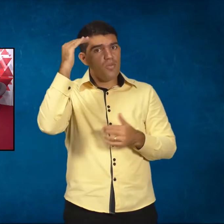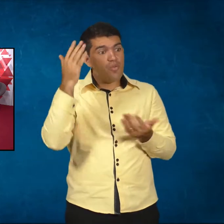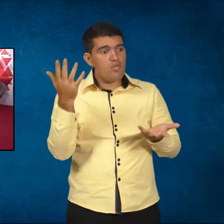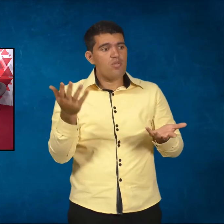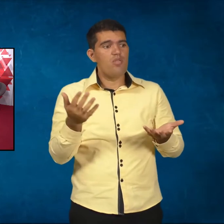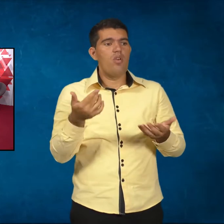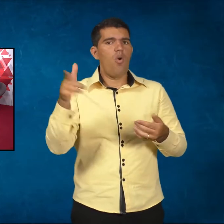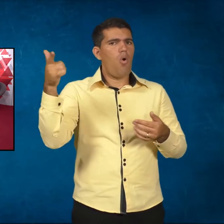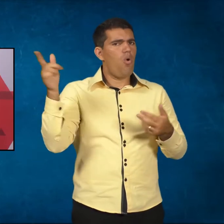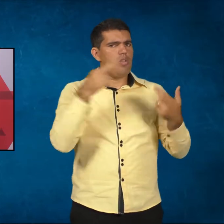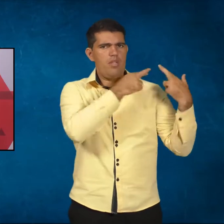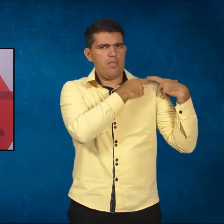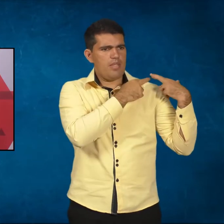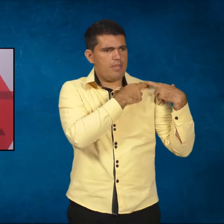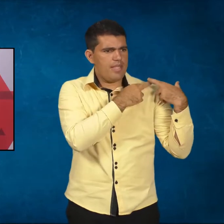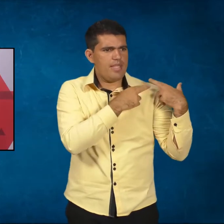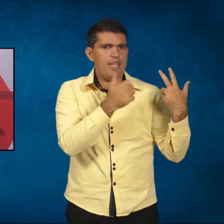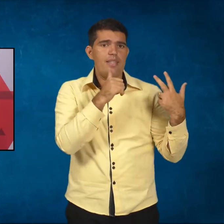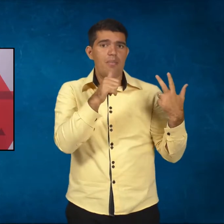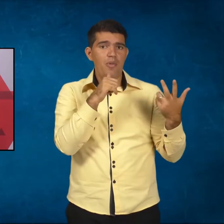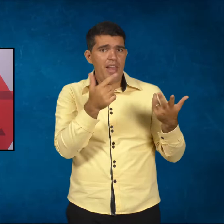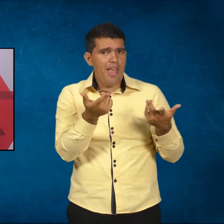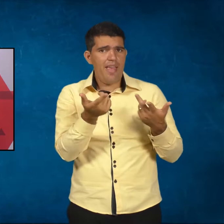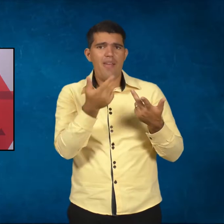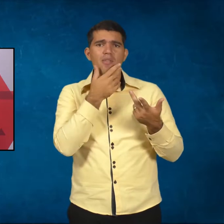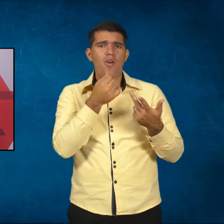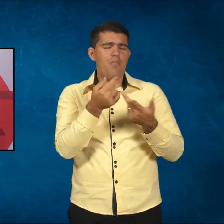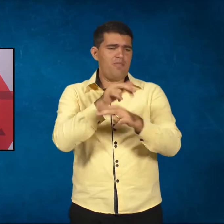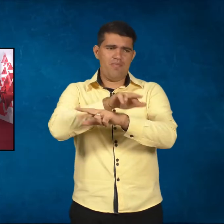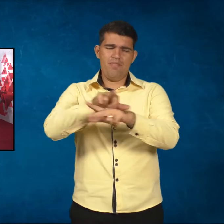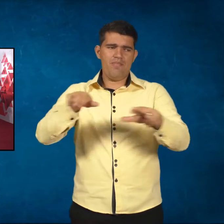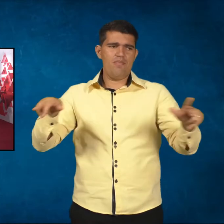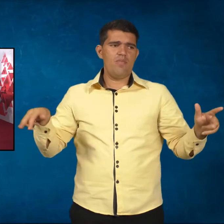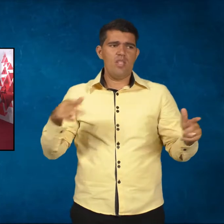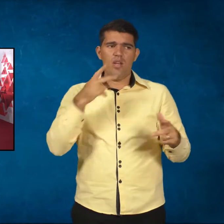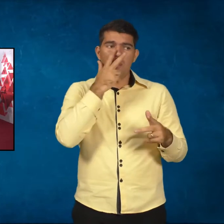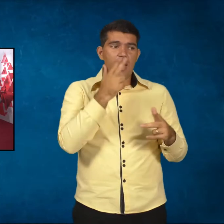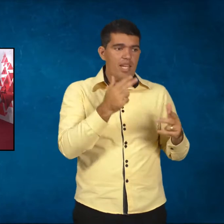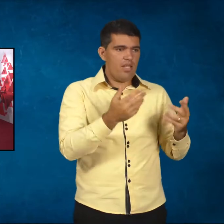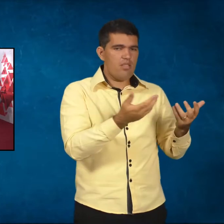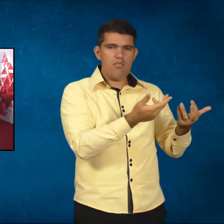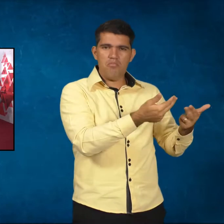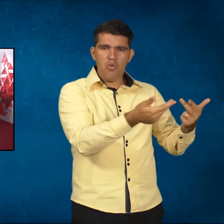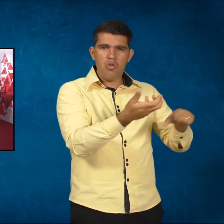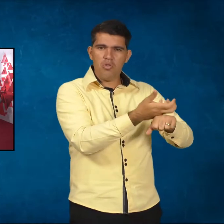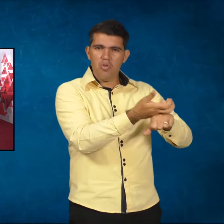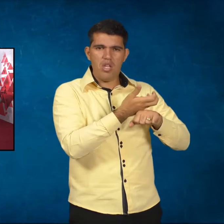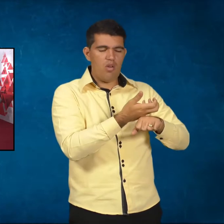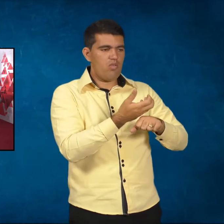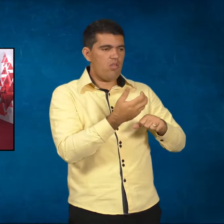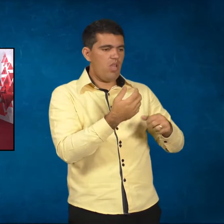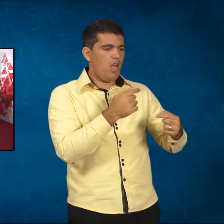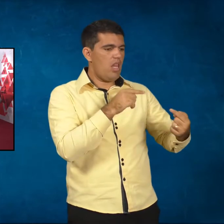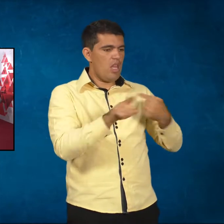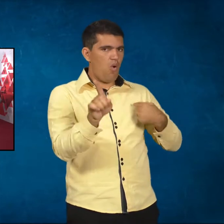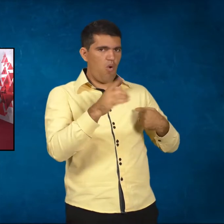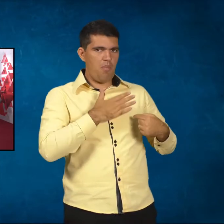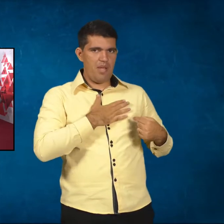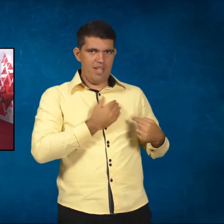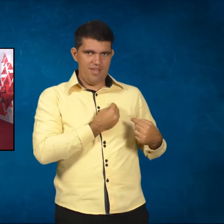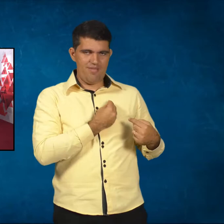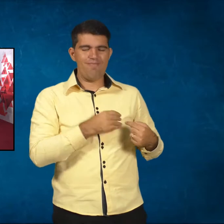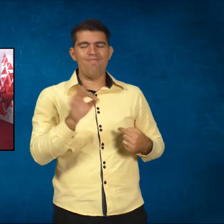teve algum outras responsabilidades essa mulher que então quer dizer ele não conversa com a realidade dele exatamente